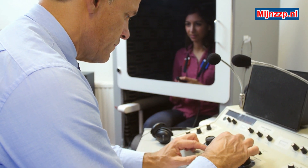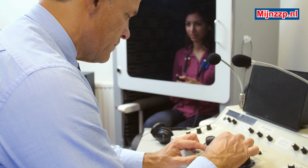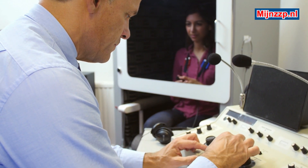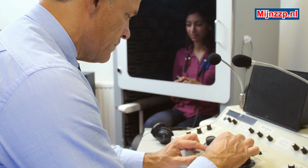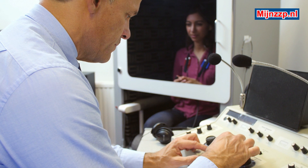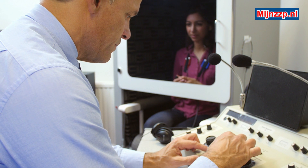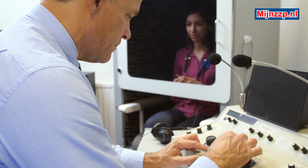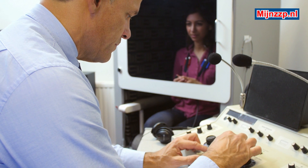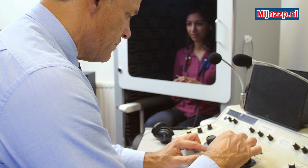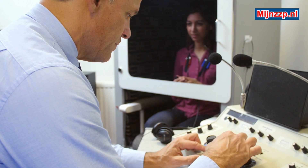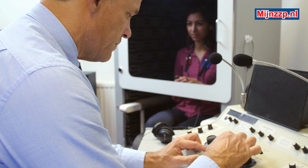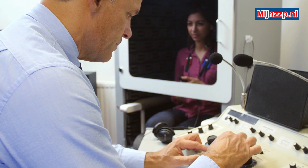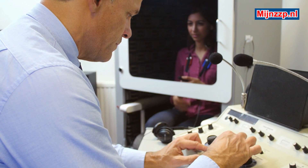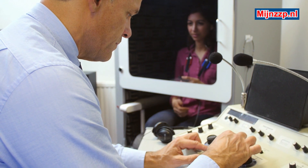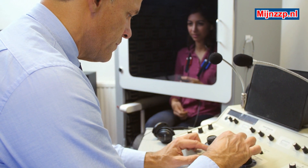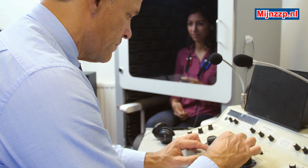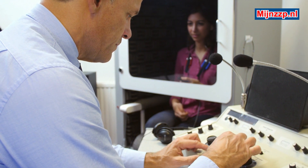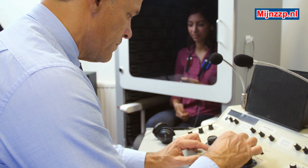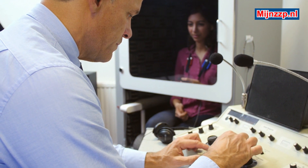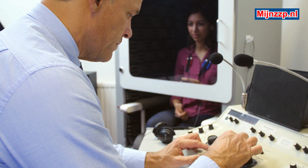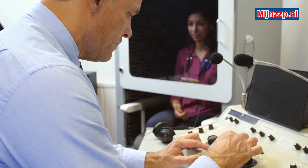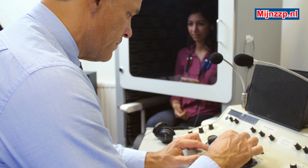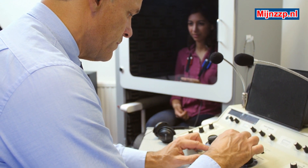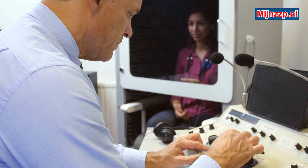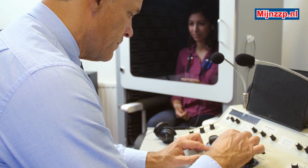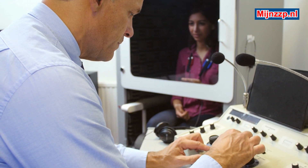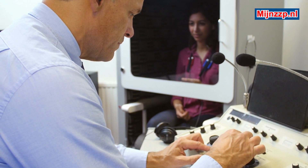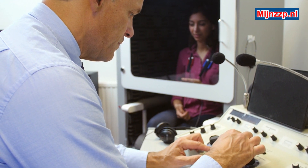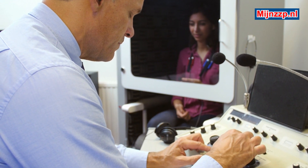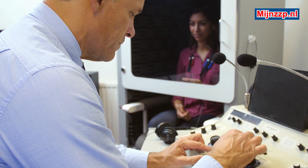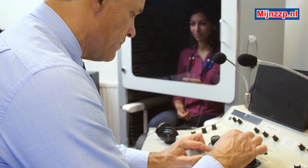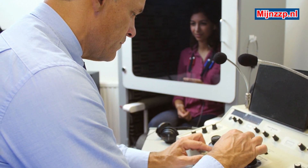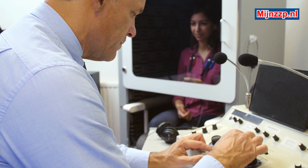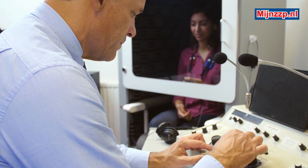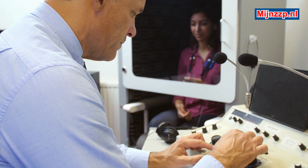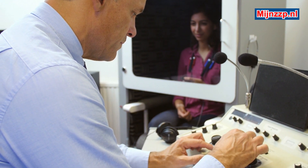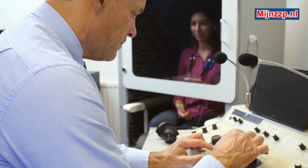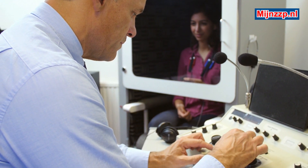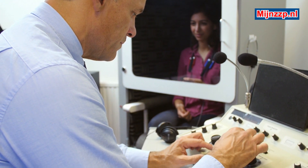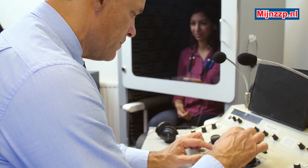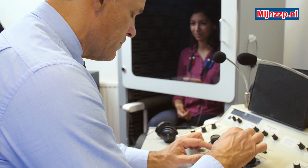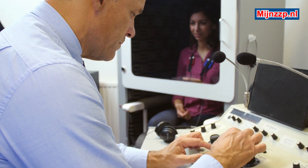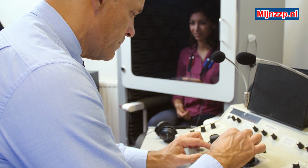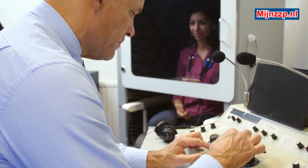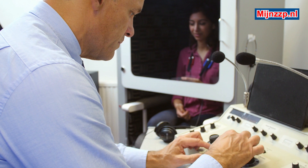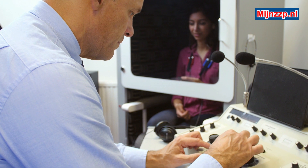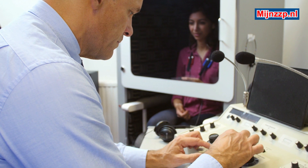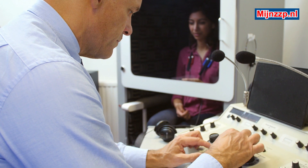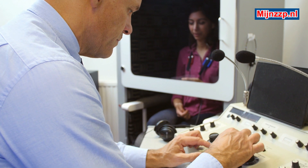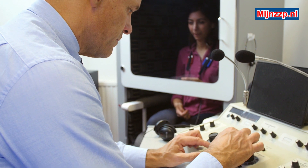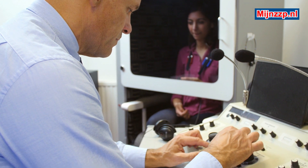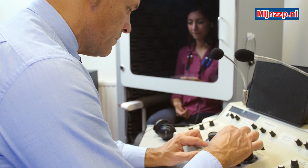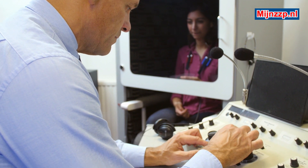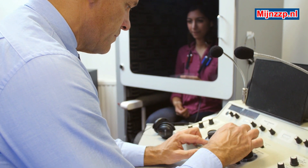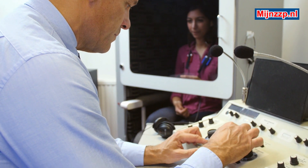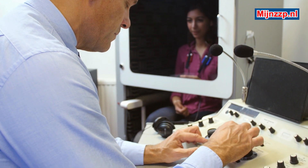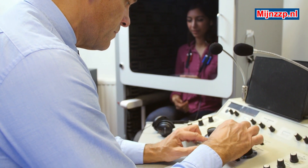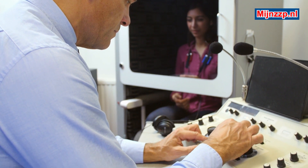kann. Ein Schreibdolmetscher ist dafür zuständig, gesprochene Texte so aufzuschreiben, dass gehörlose